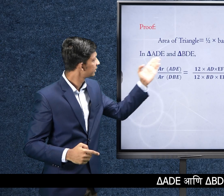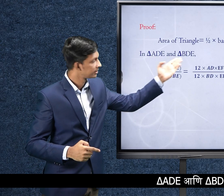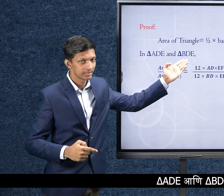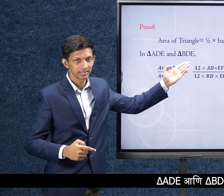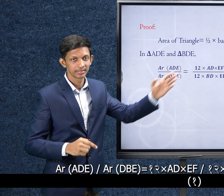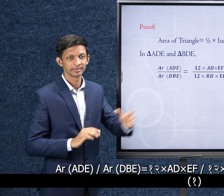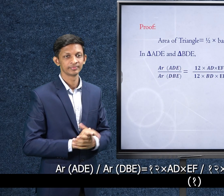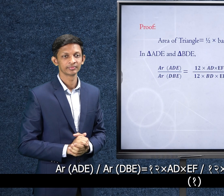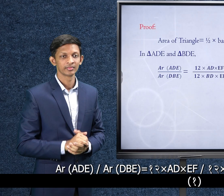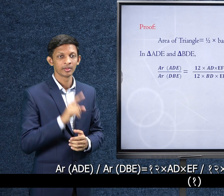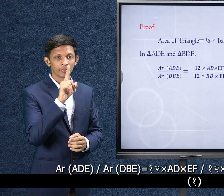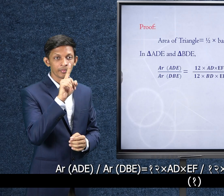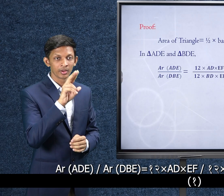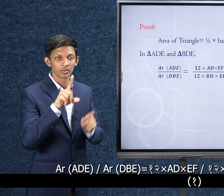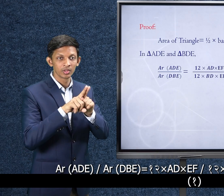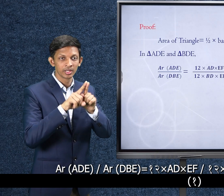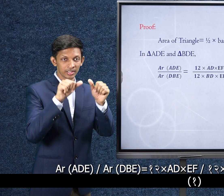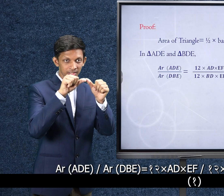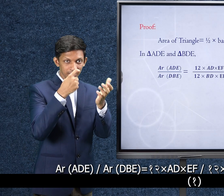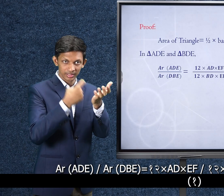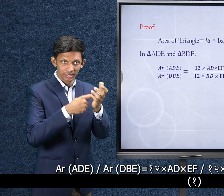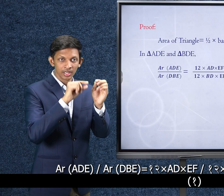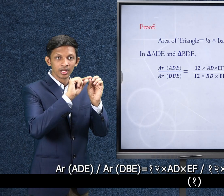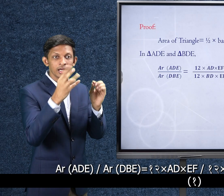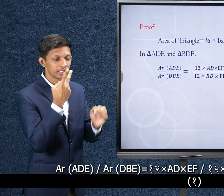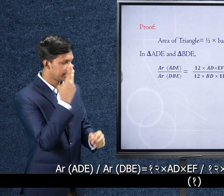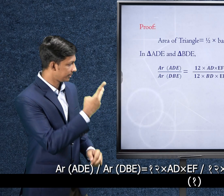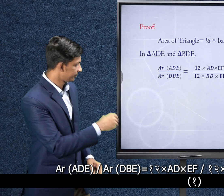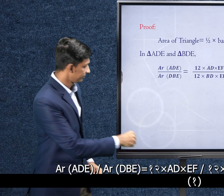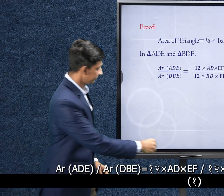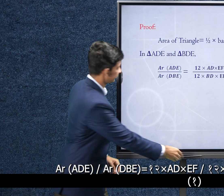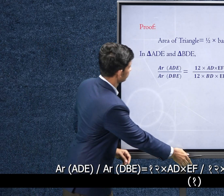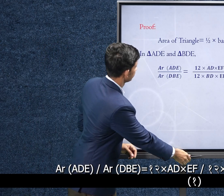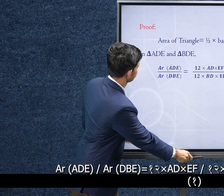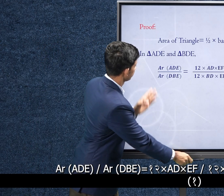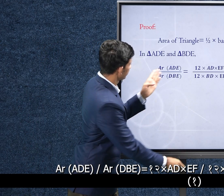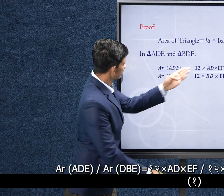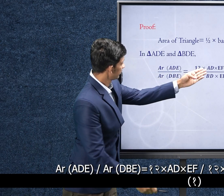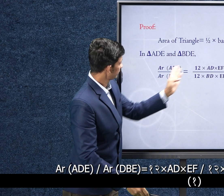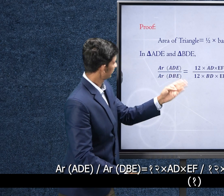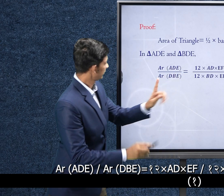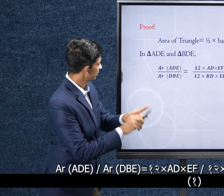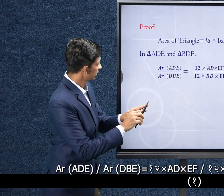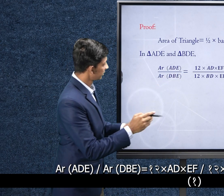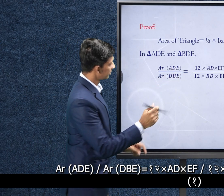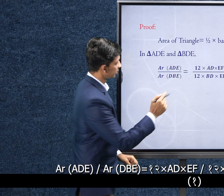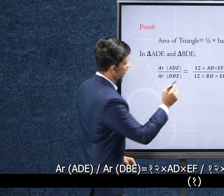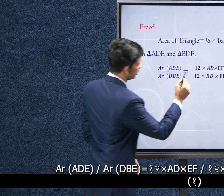BDE. AR of ADE by AR of DBE equals to 112 into AD into